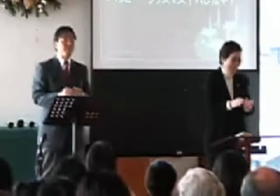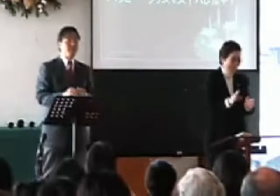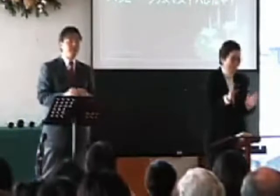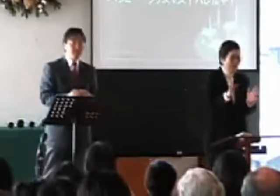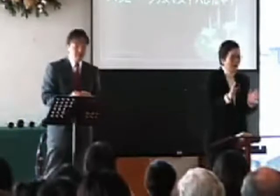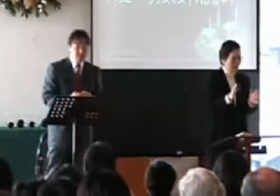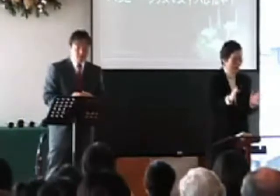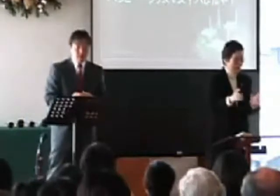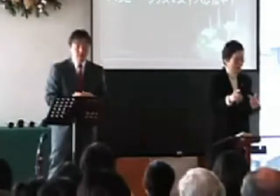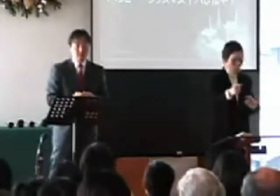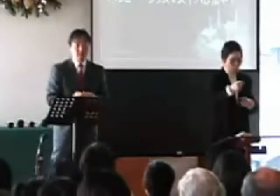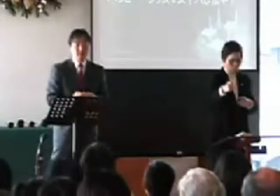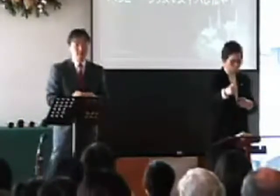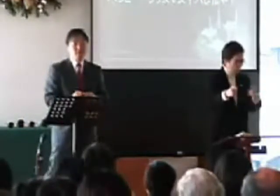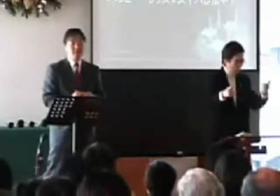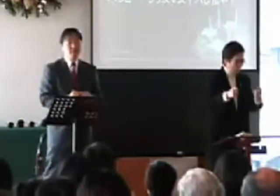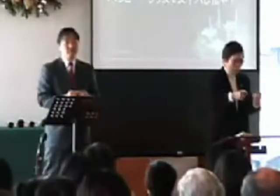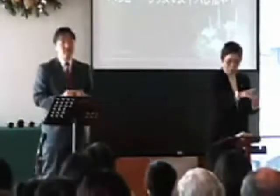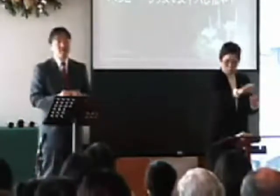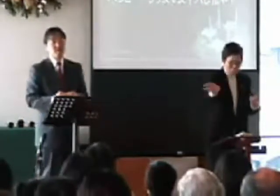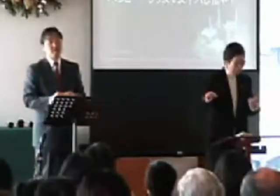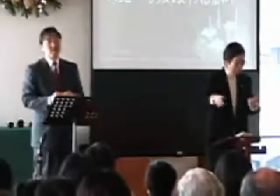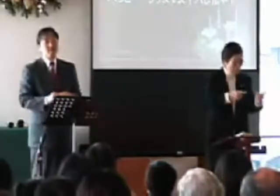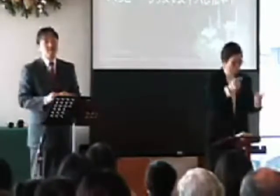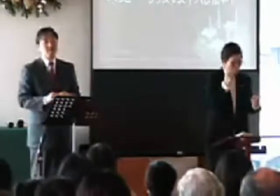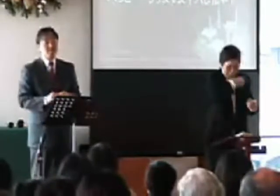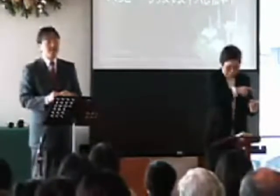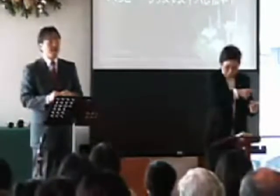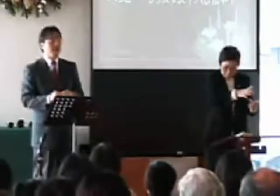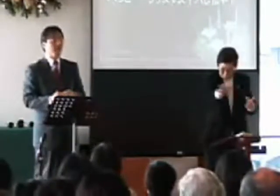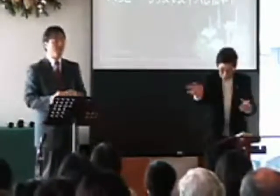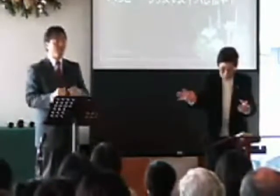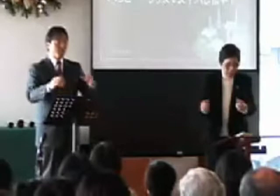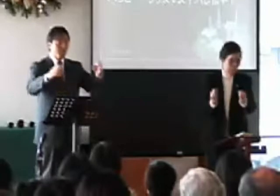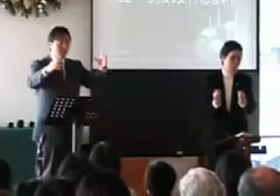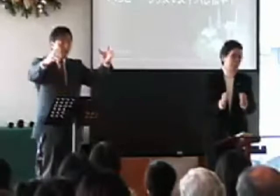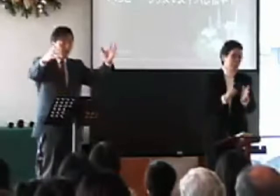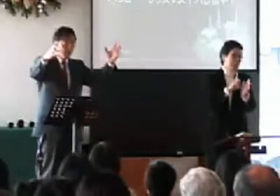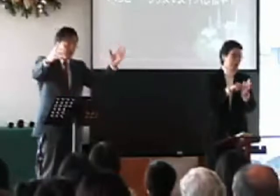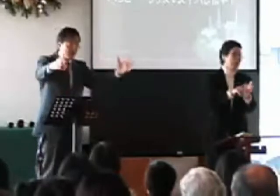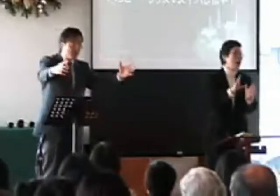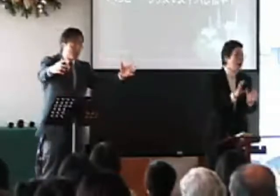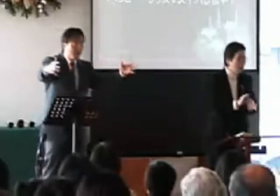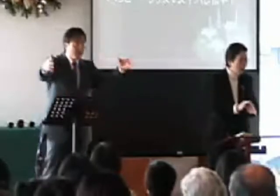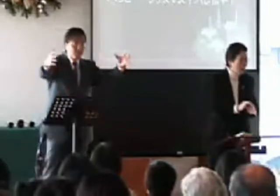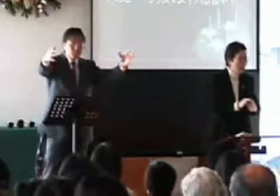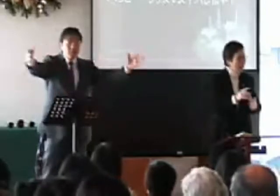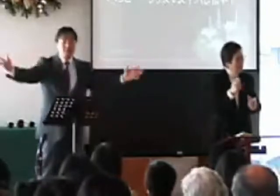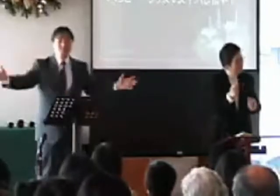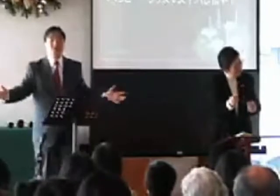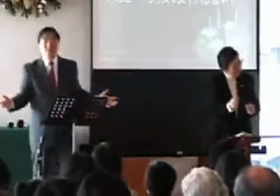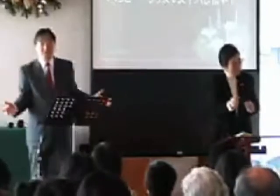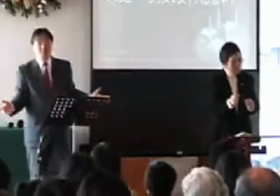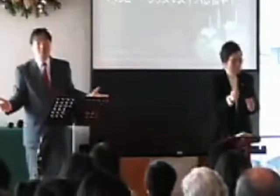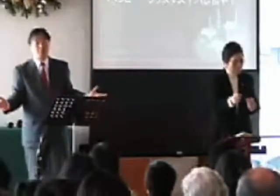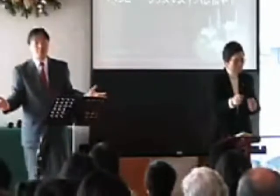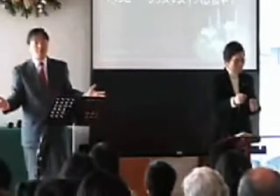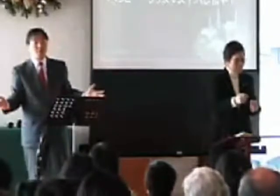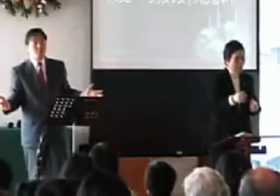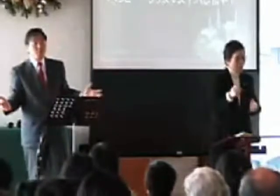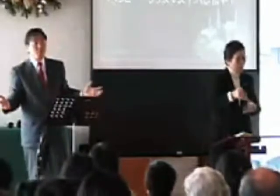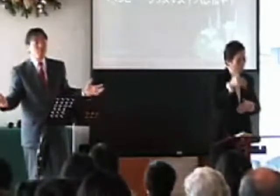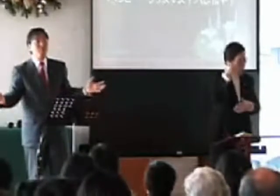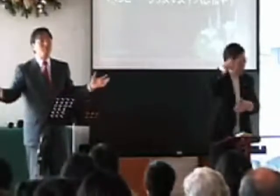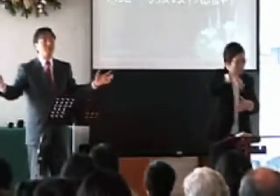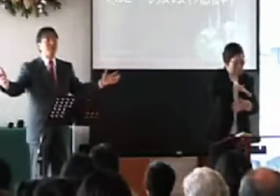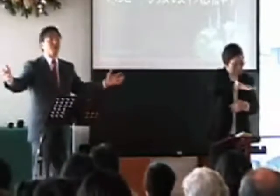持って砂漠の真ん中にいたら、はい取ってくださいっていう感じでしょ、はいどうぞお取りくださいって感じですよね。アリババと40人の盗賊みたいなの